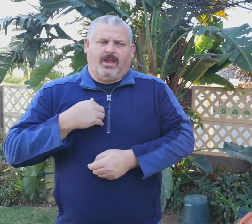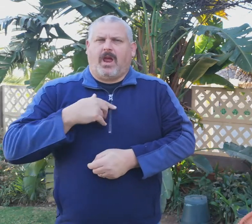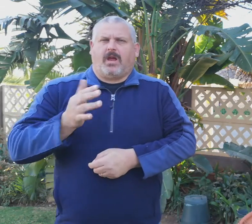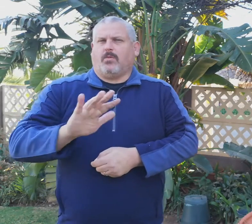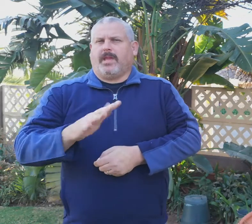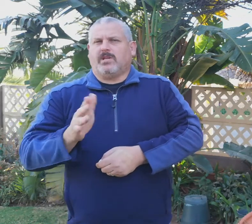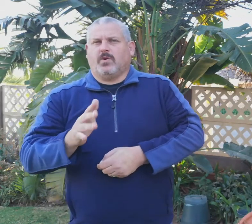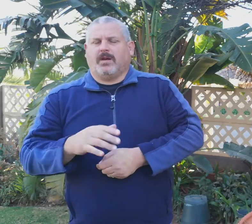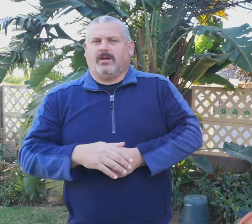Ek het omtrent so